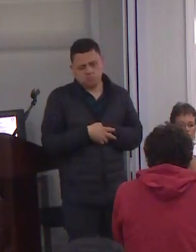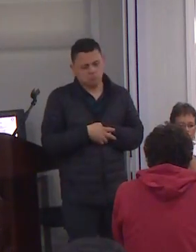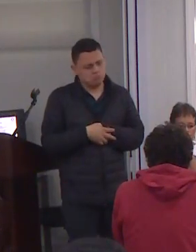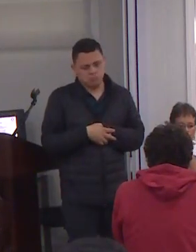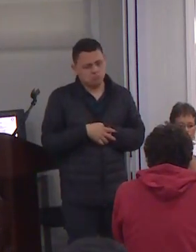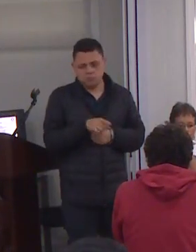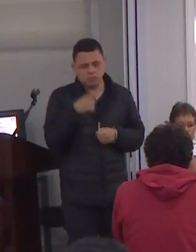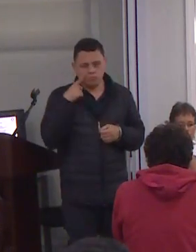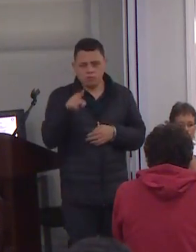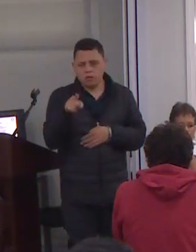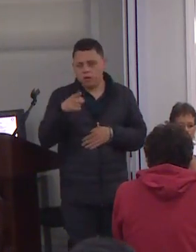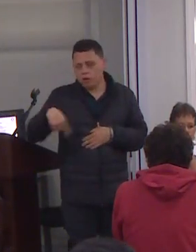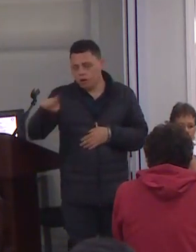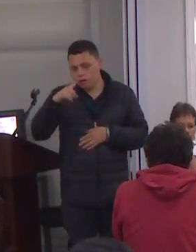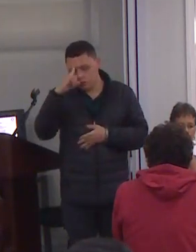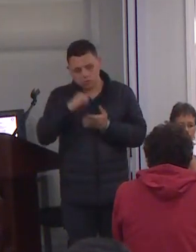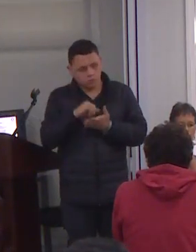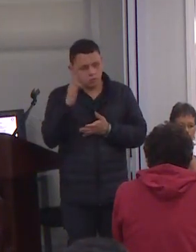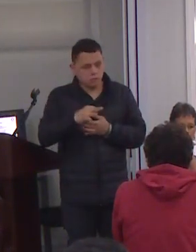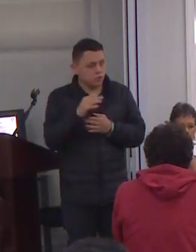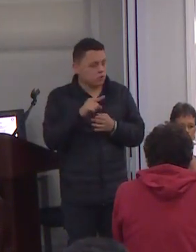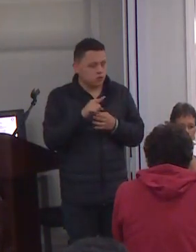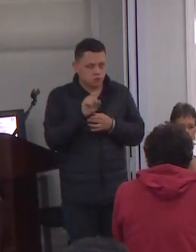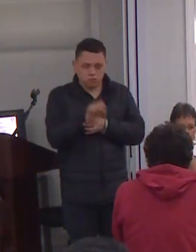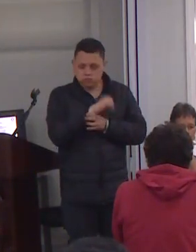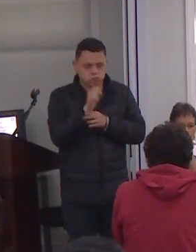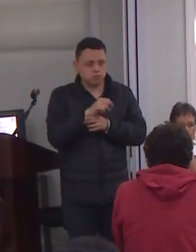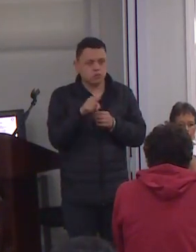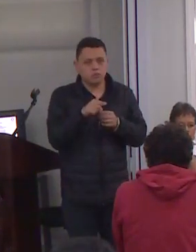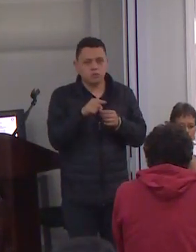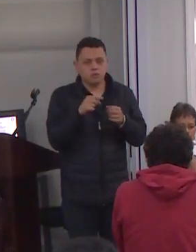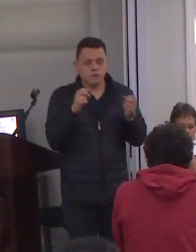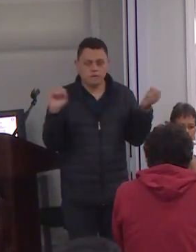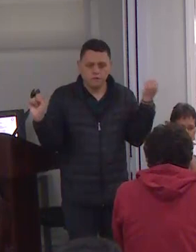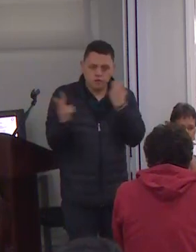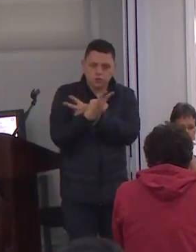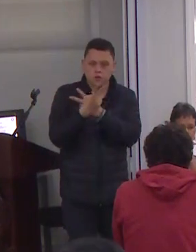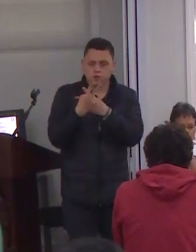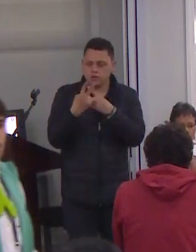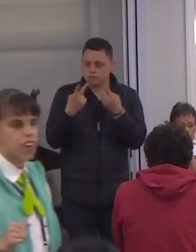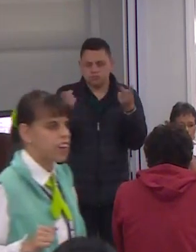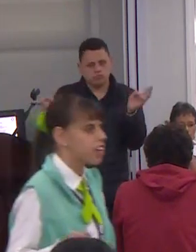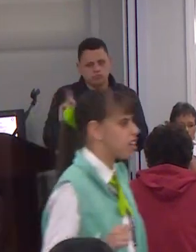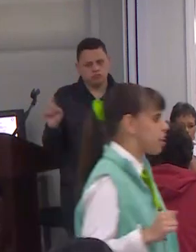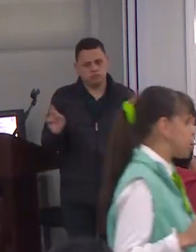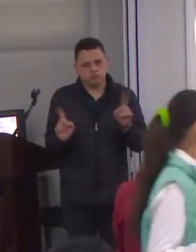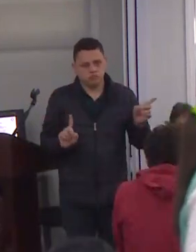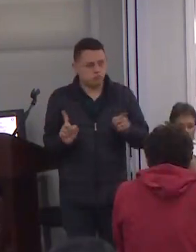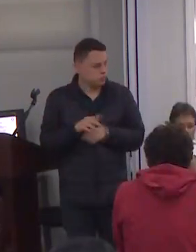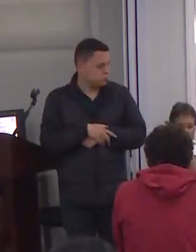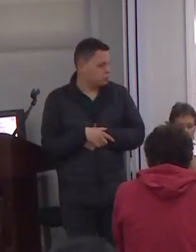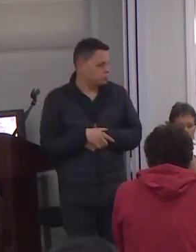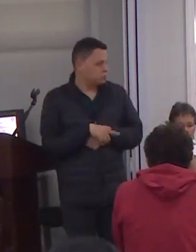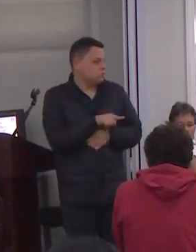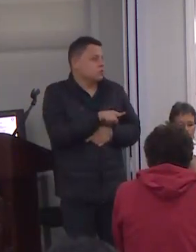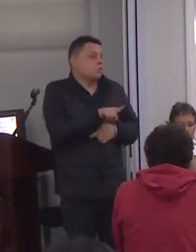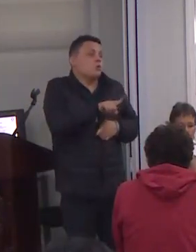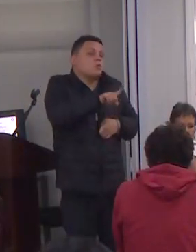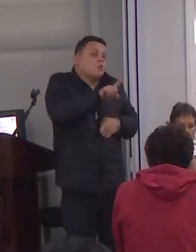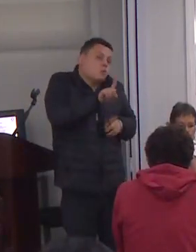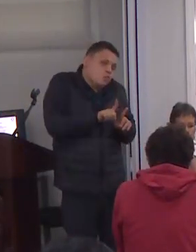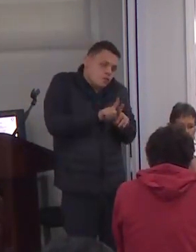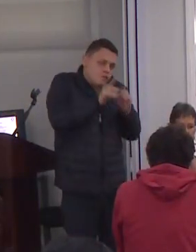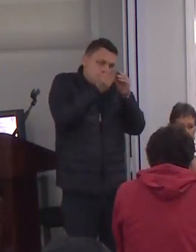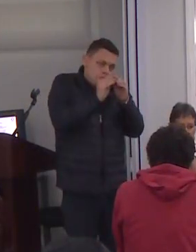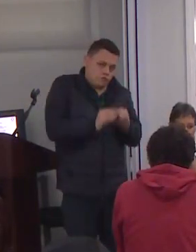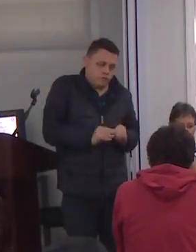desmontarlo las crisis no siempre son agresivas o violentas eso es una de las digamos